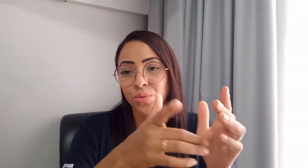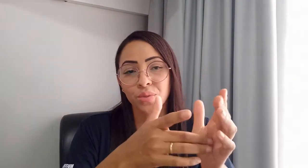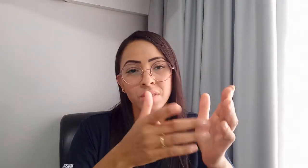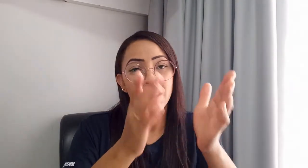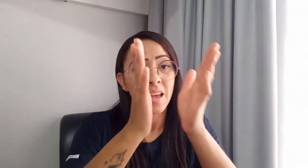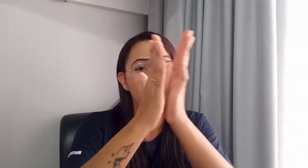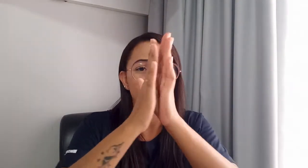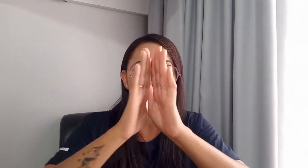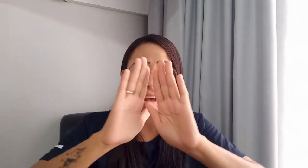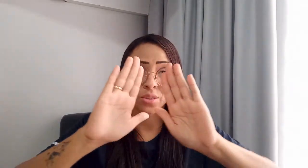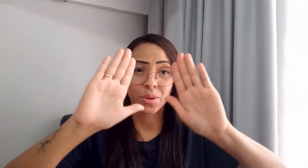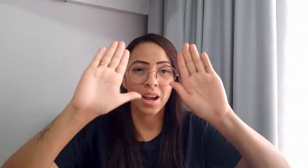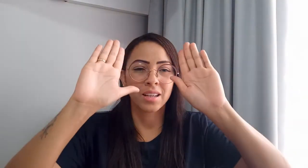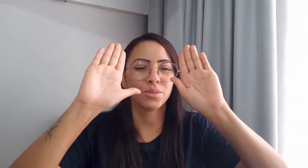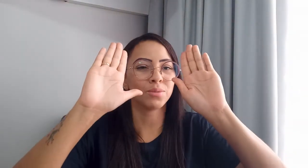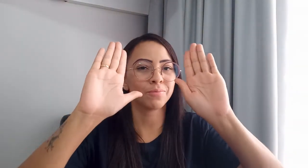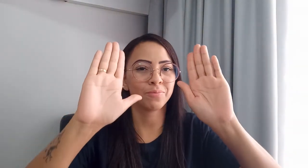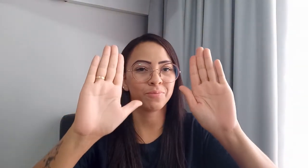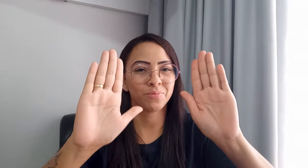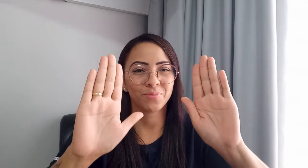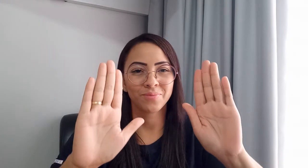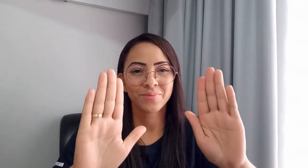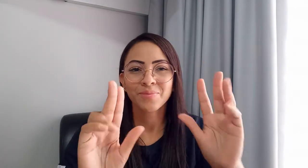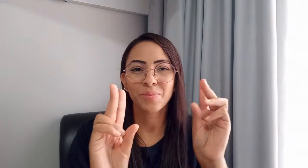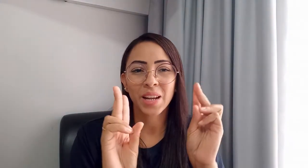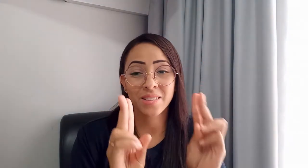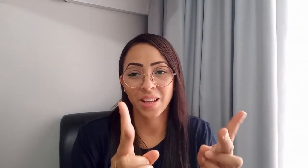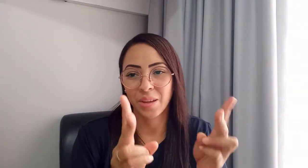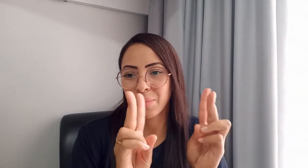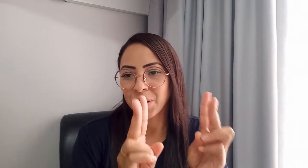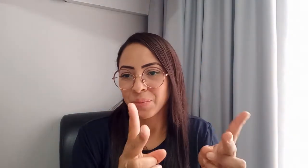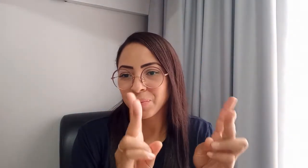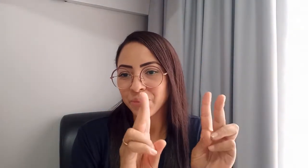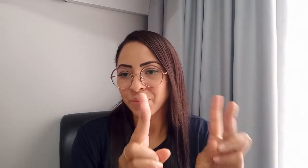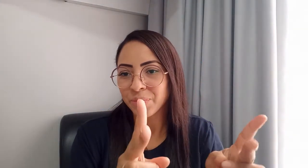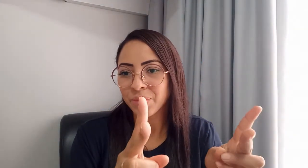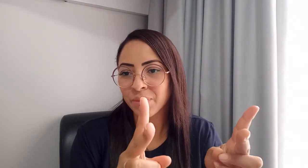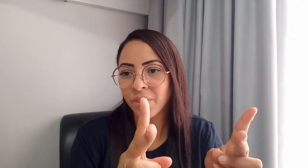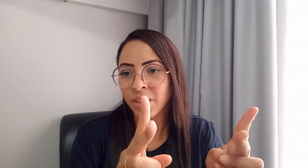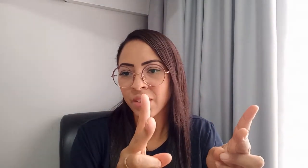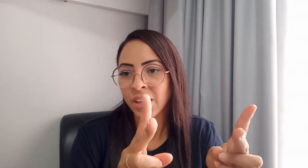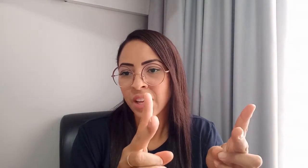Jesus adorado para sempre.